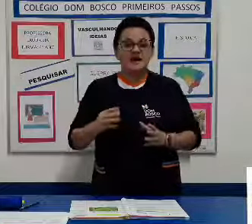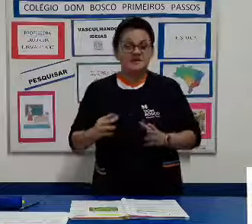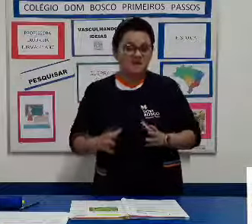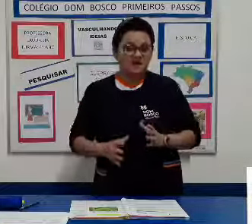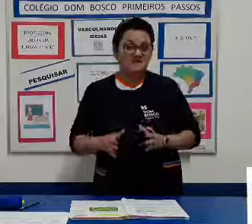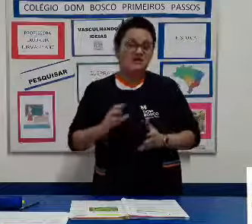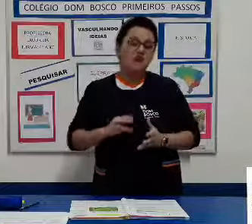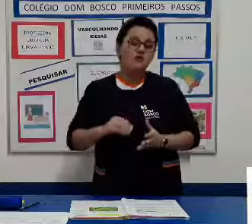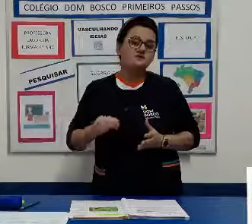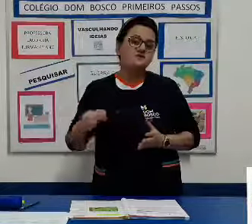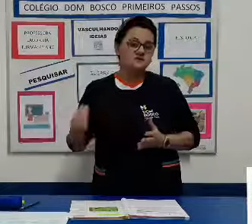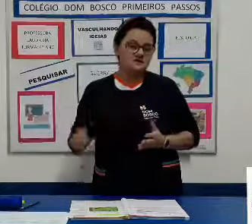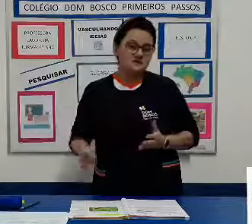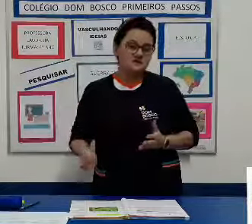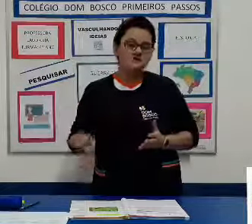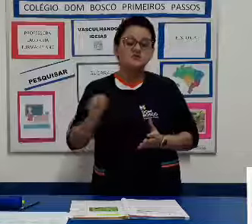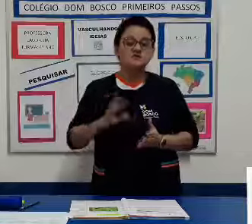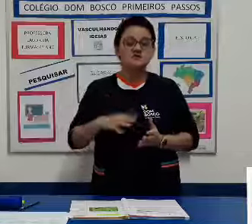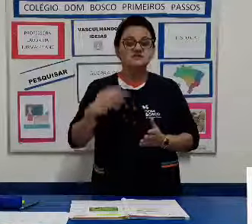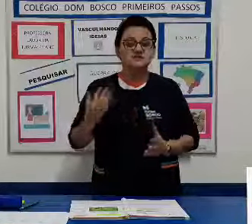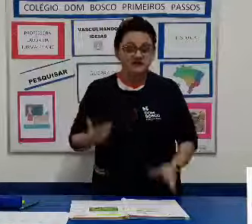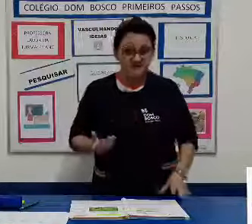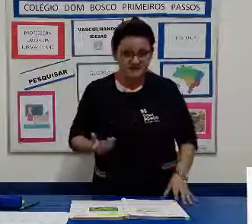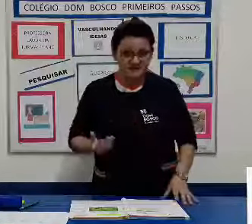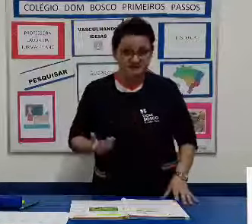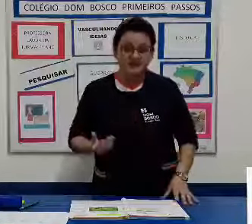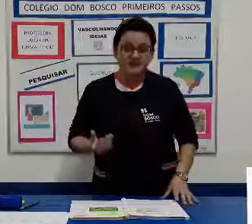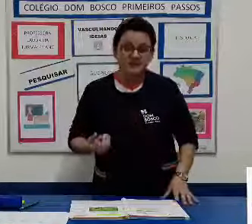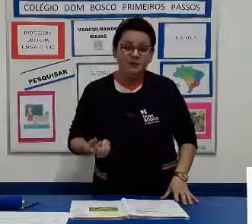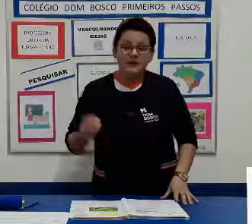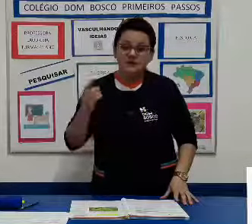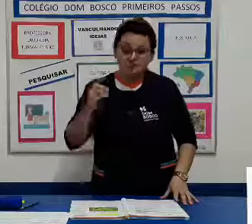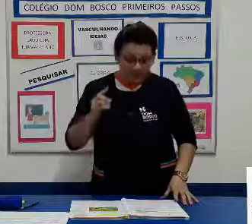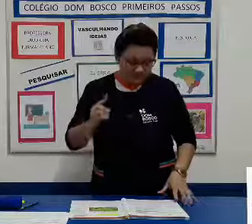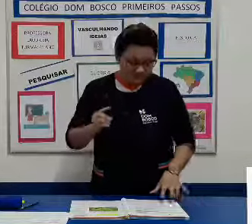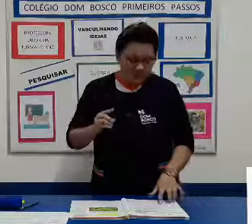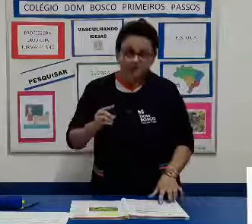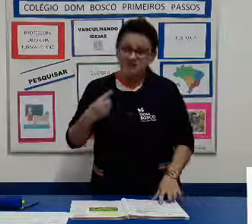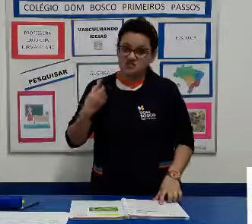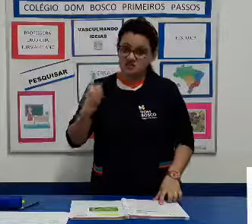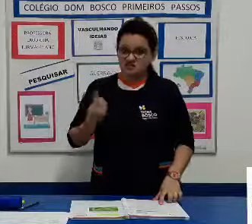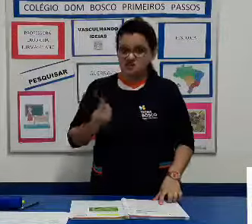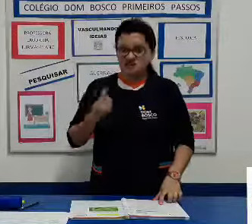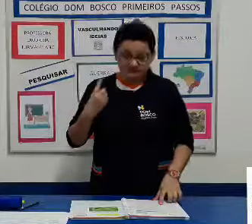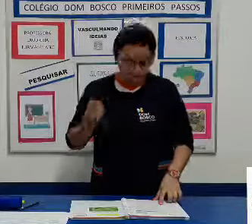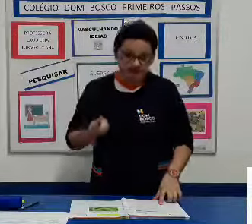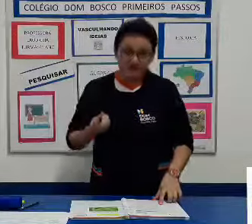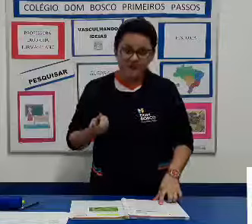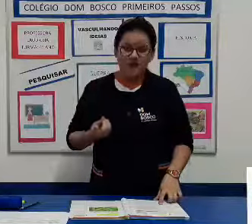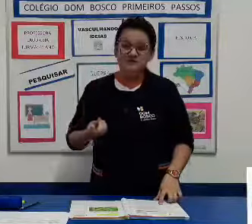as páginas, aonde estão os exercícios e o que vocês deverão fazer, tá bom? Então começando lá na página 144,